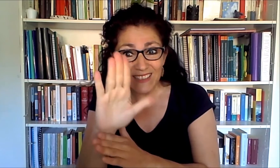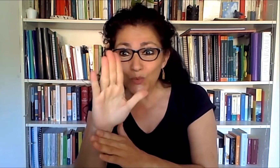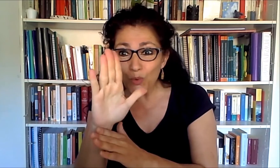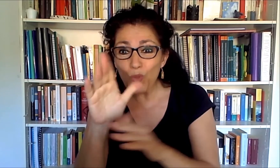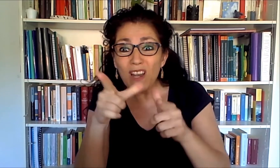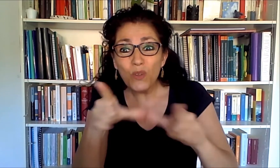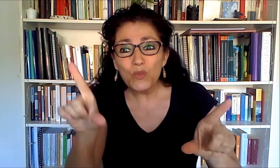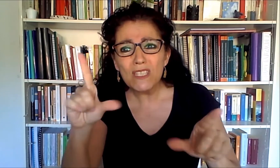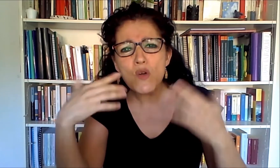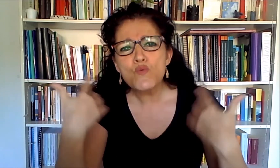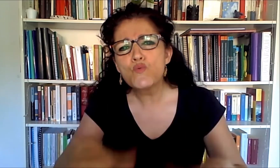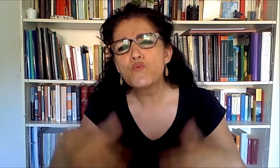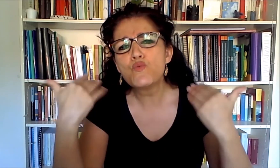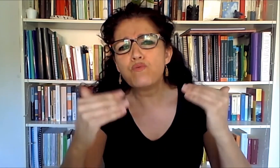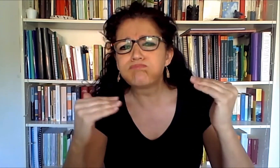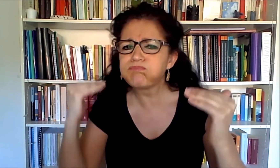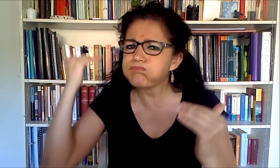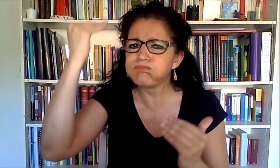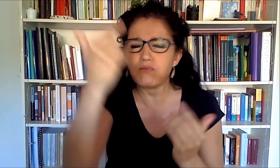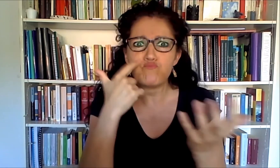son significativamente positivas.